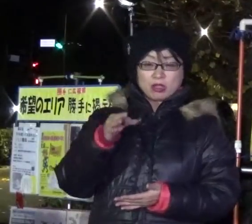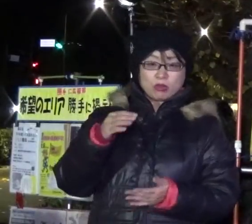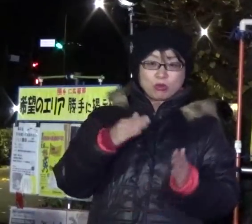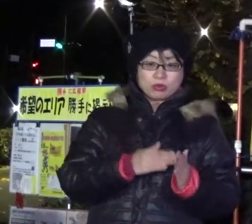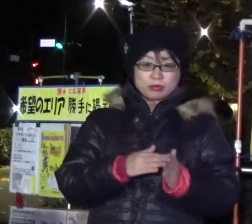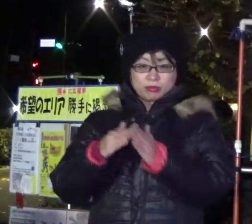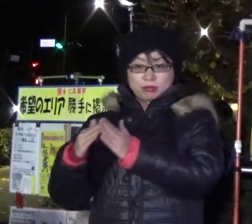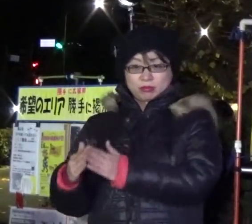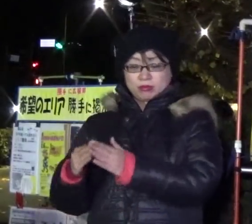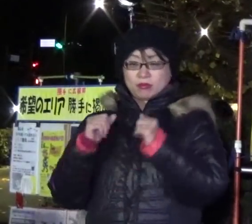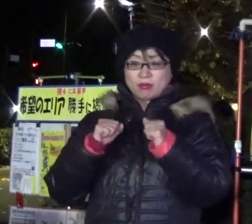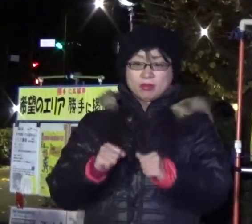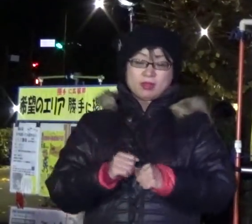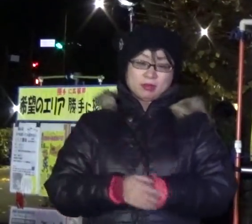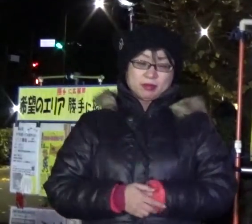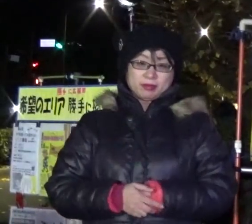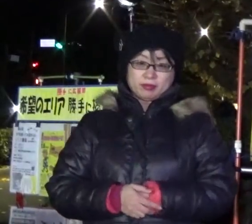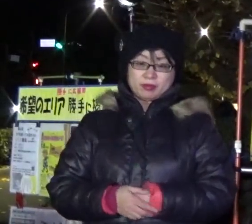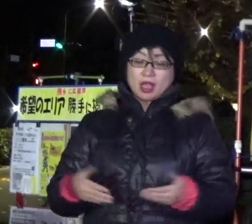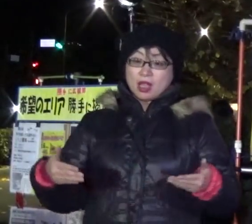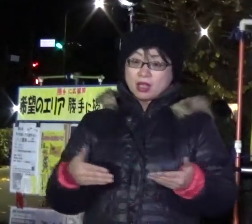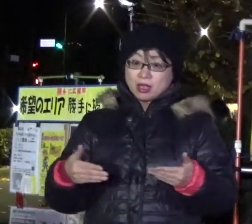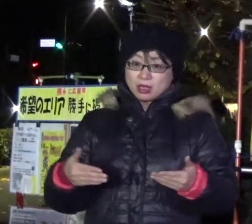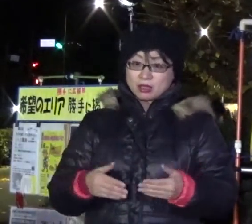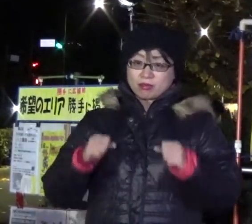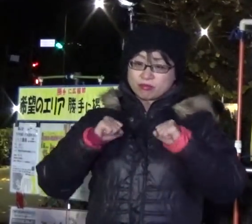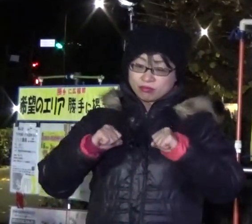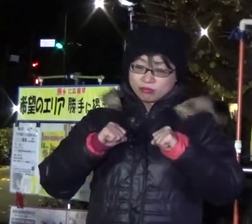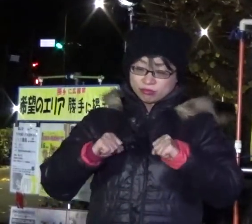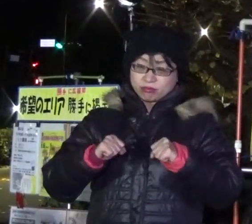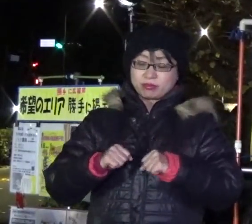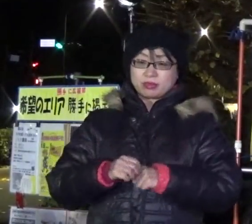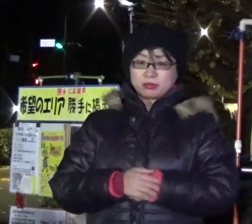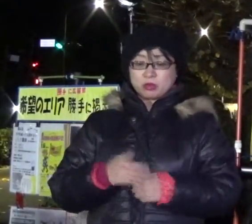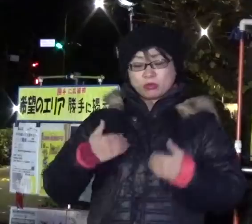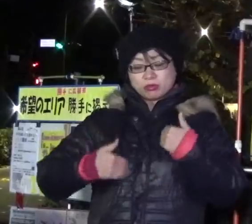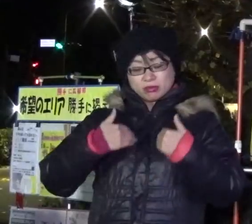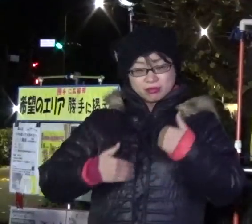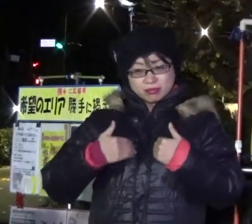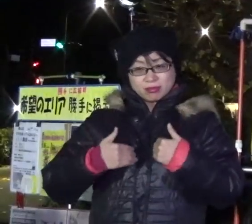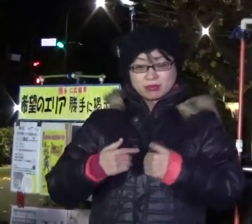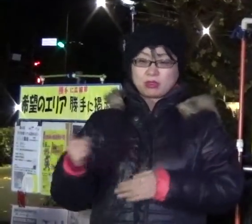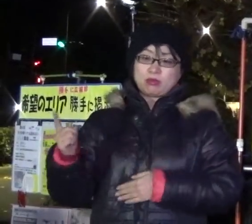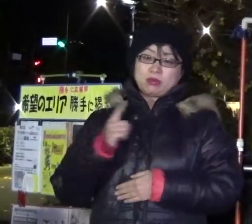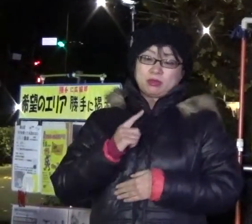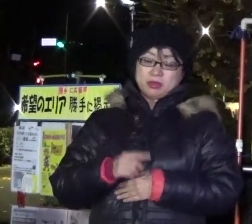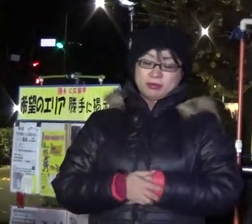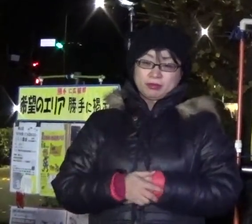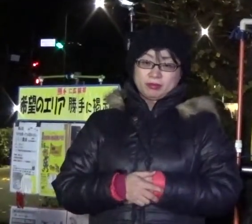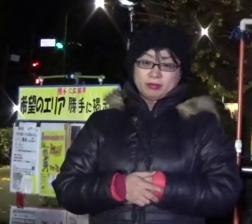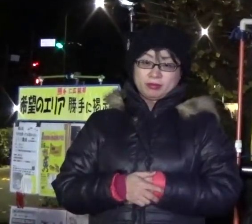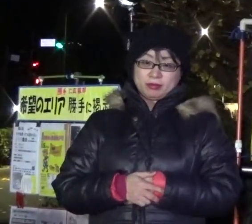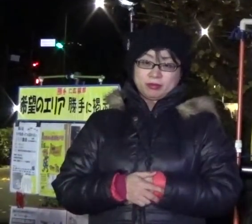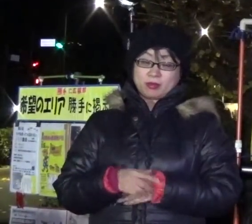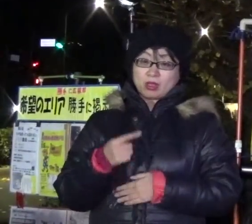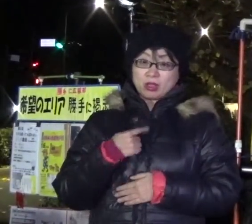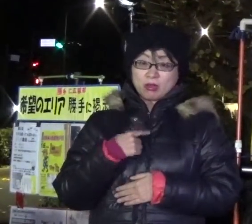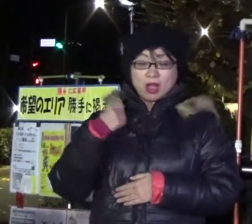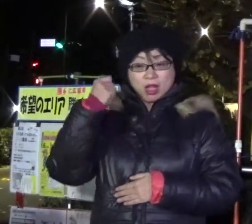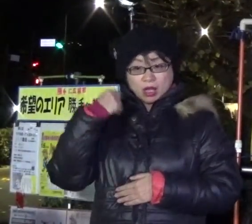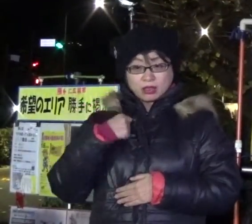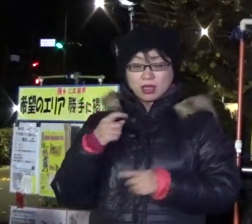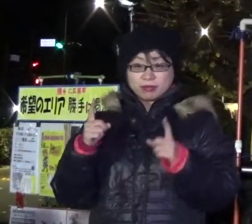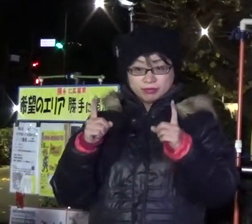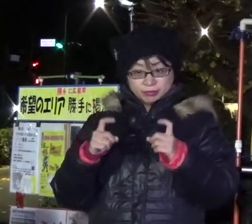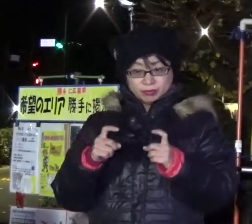だから元気に働けるのが非常に喜んでる喜びだって言ってます。私は毎朝挨拶を